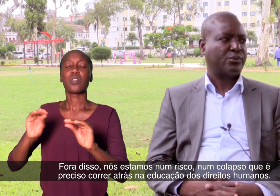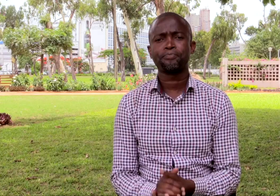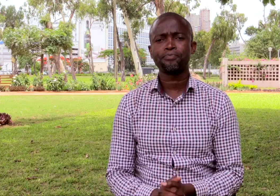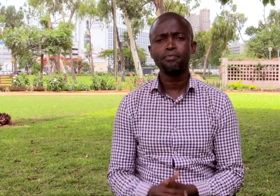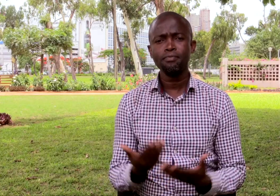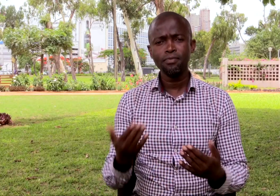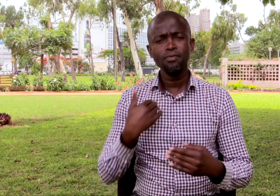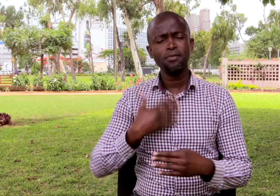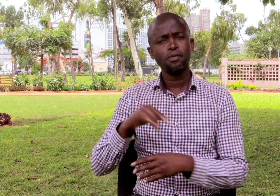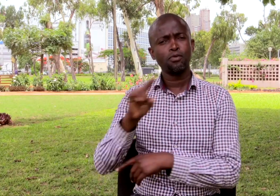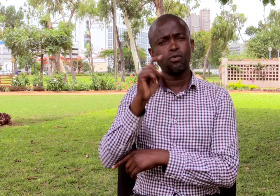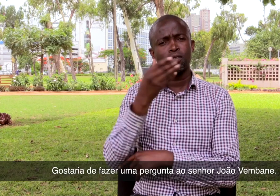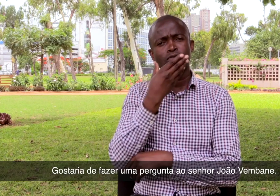humanos.